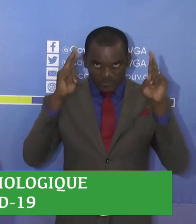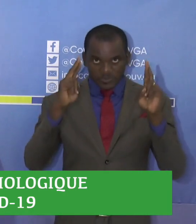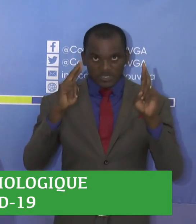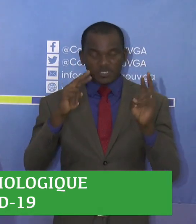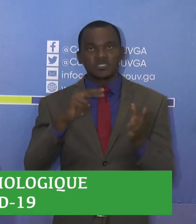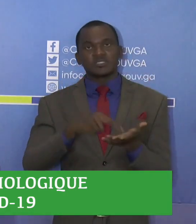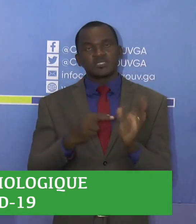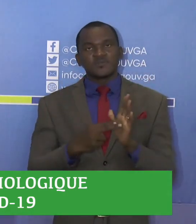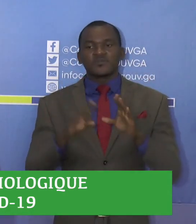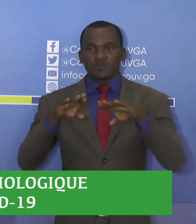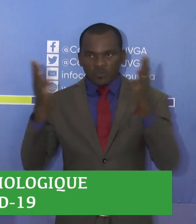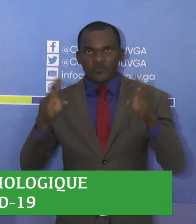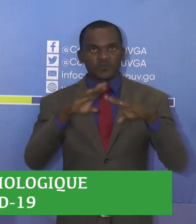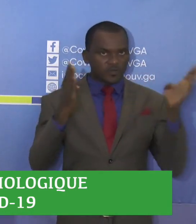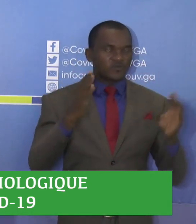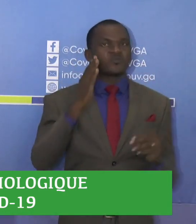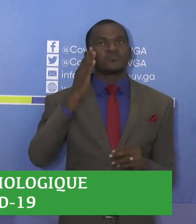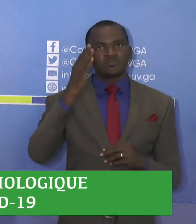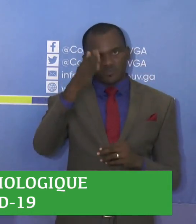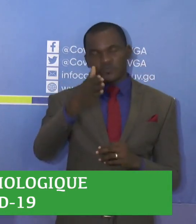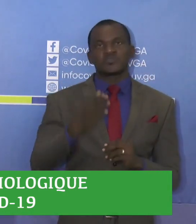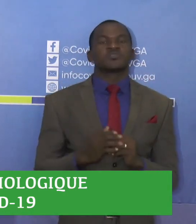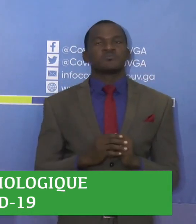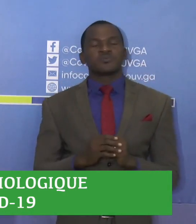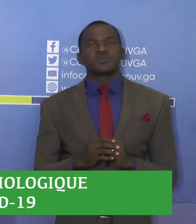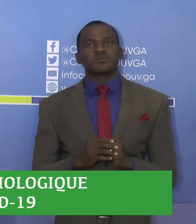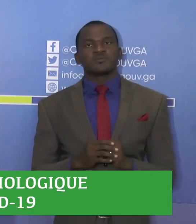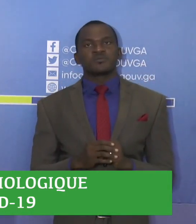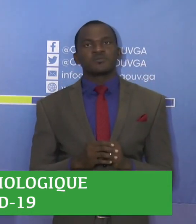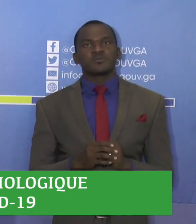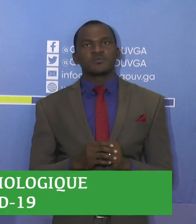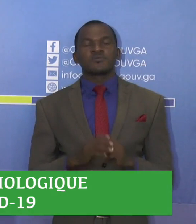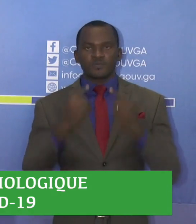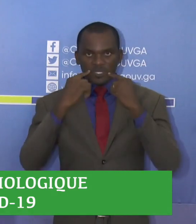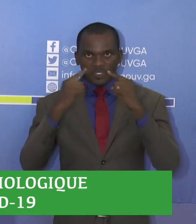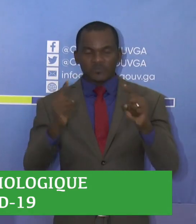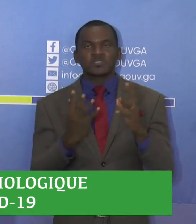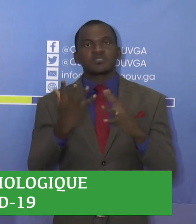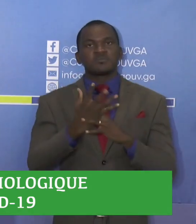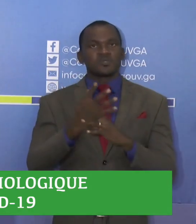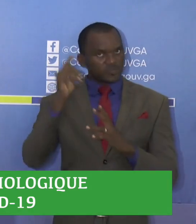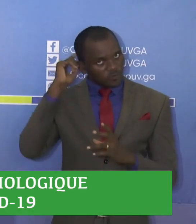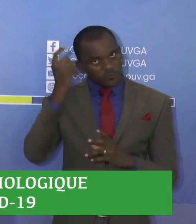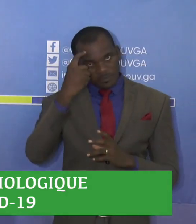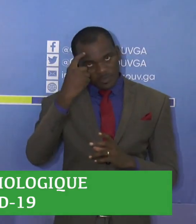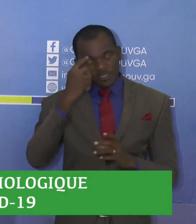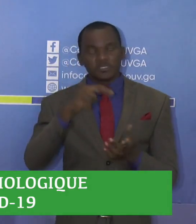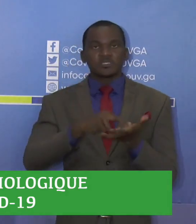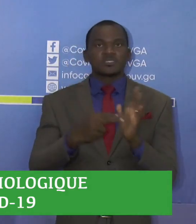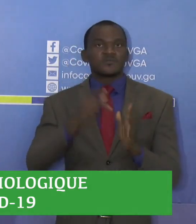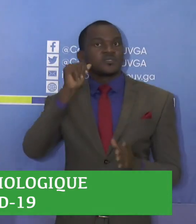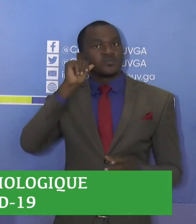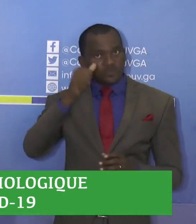mesures d'allègement, de restrictions soient effectivement annoncées par le gouvernement. Donc demain,